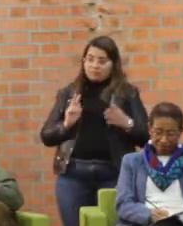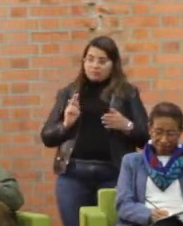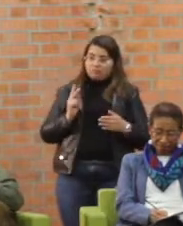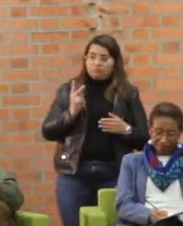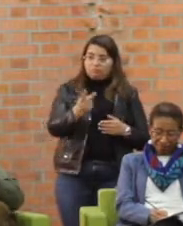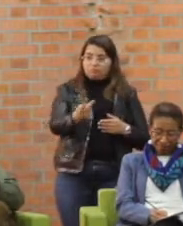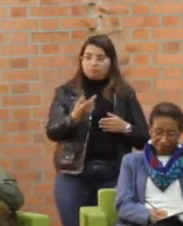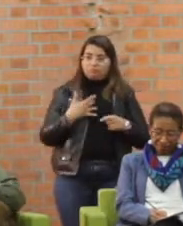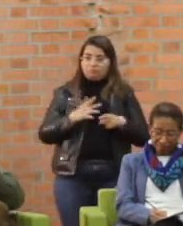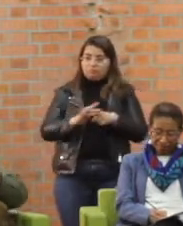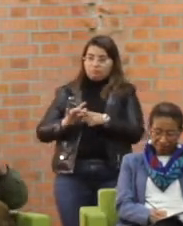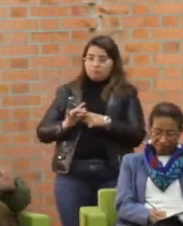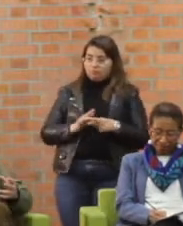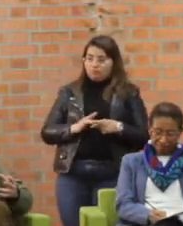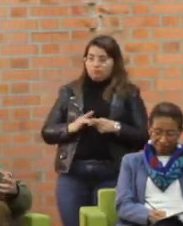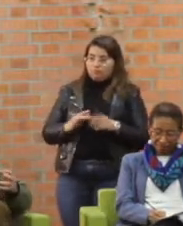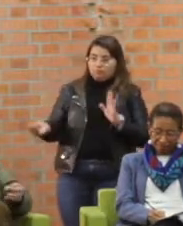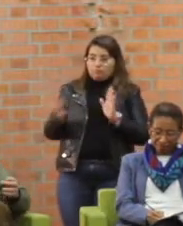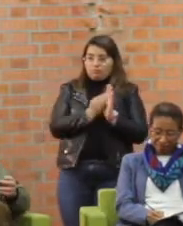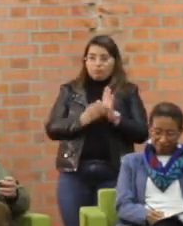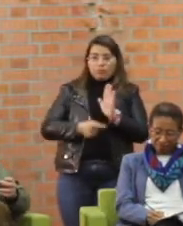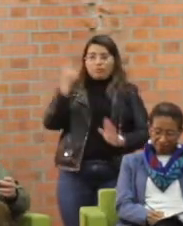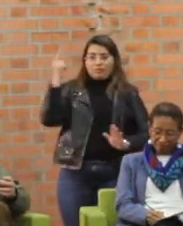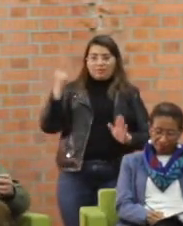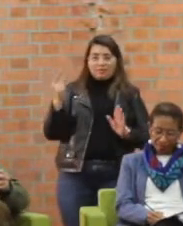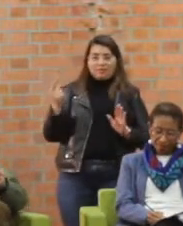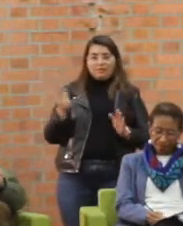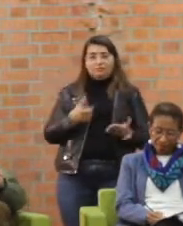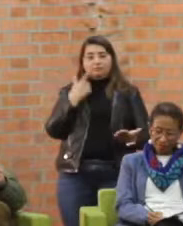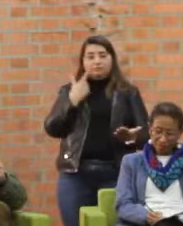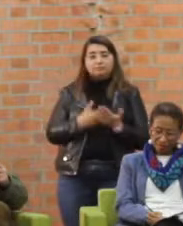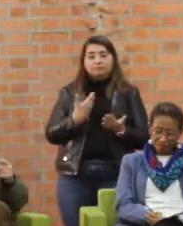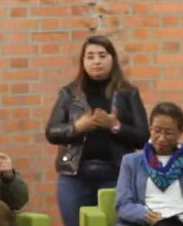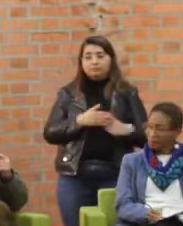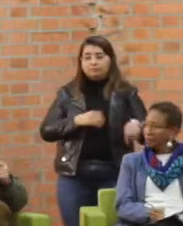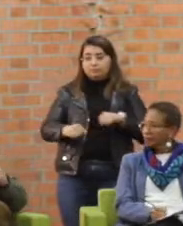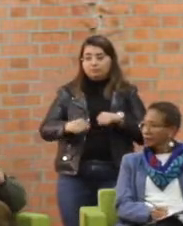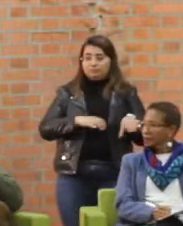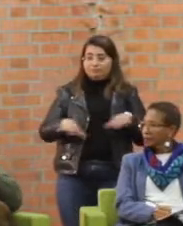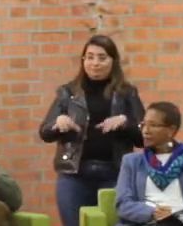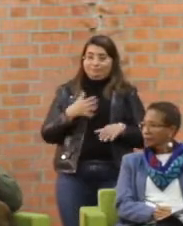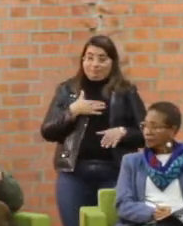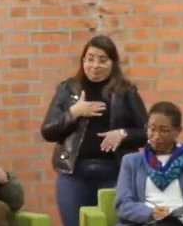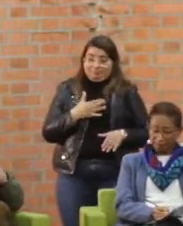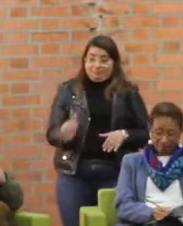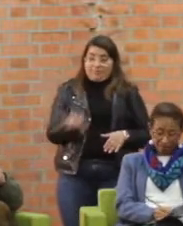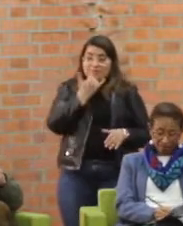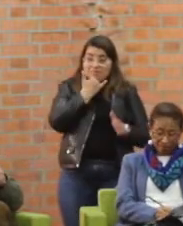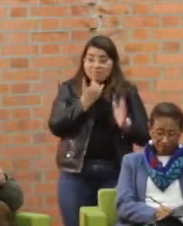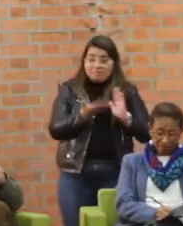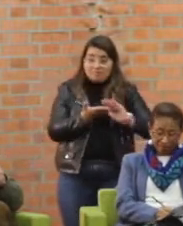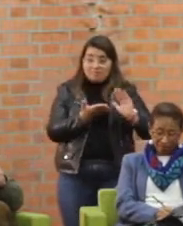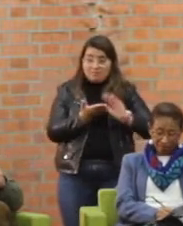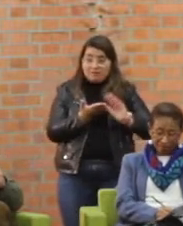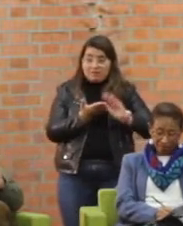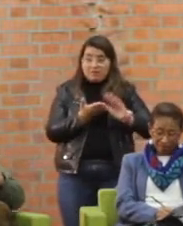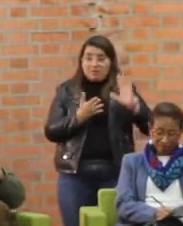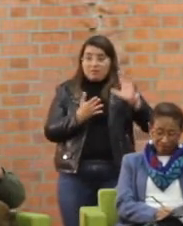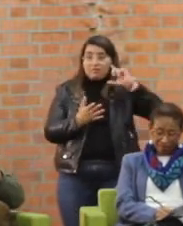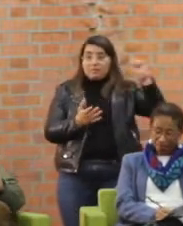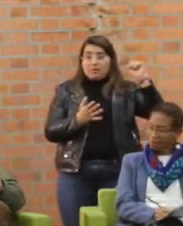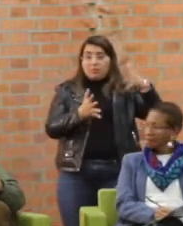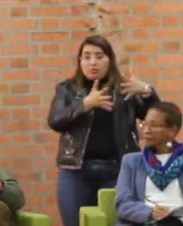al congreso una ley que consolide la sentencia yo creo que ese fue un error Con todo el respeto por el feminismo de Estados Unidos